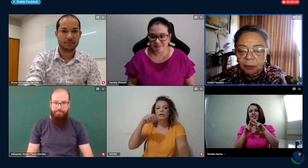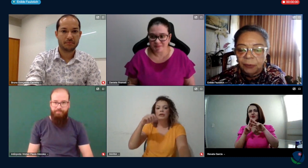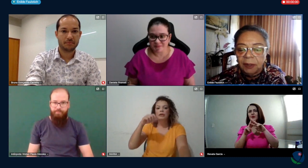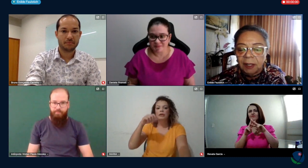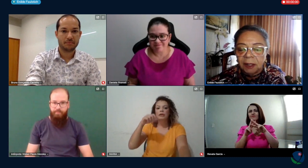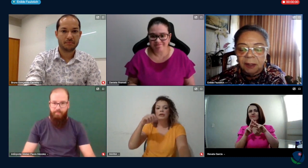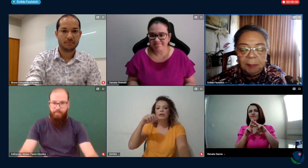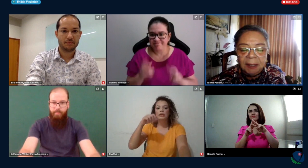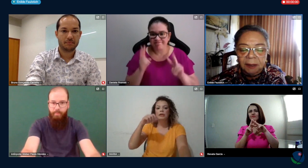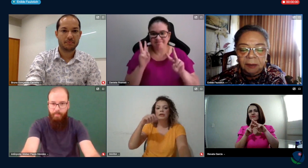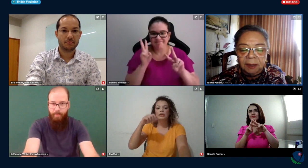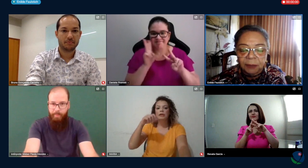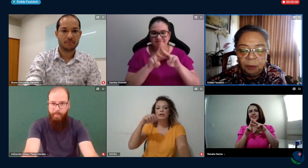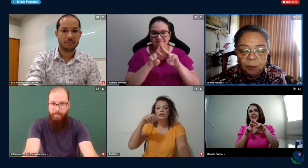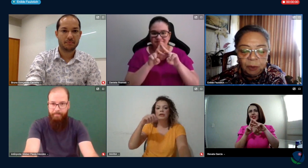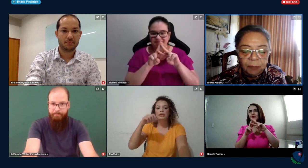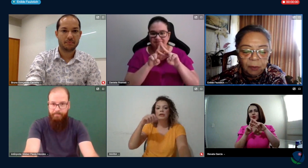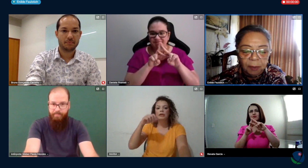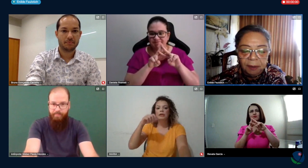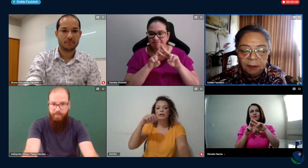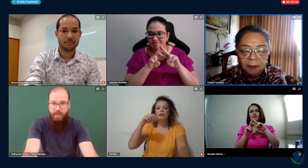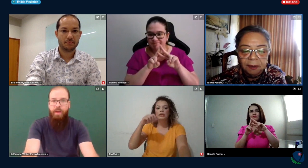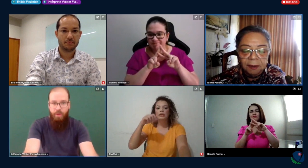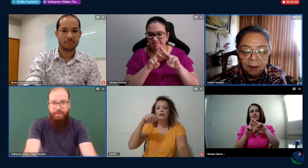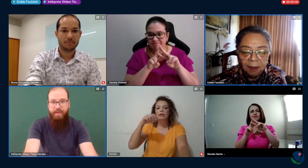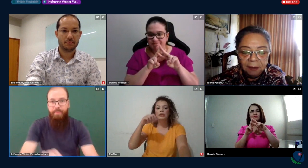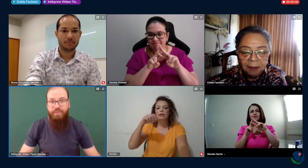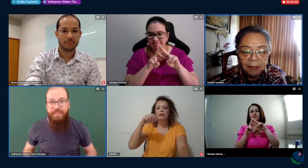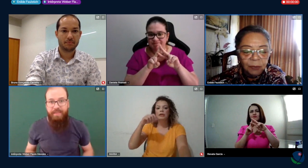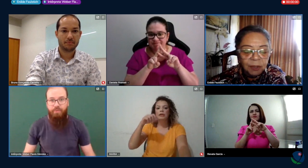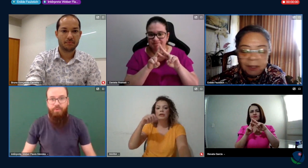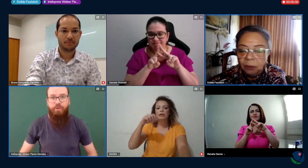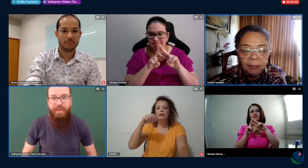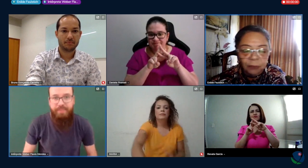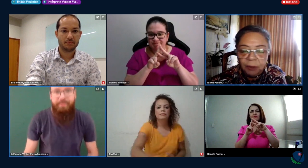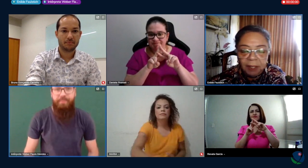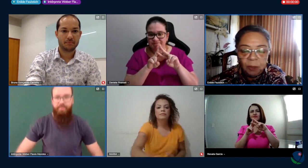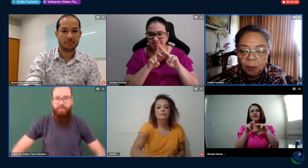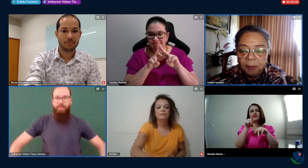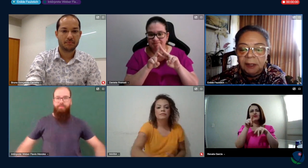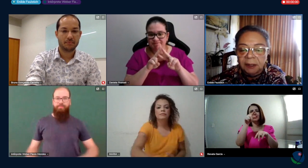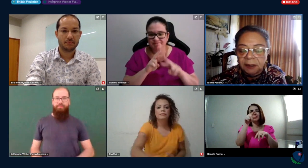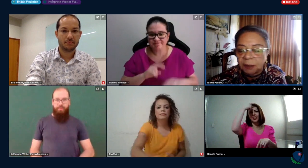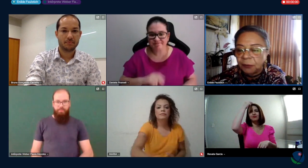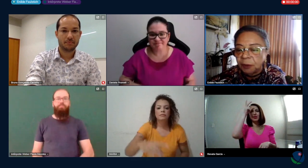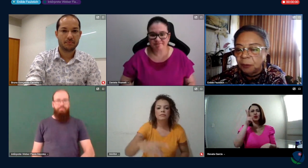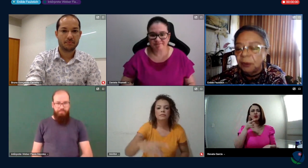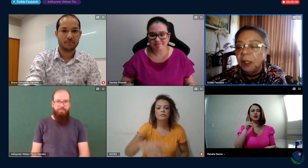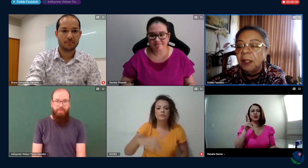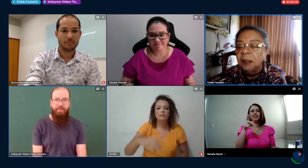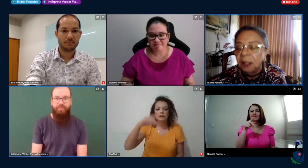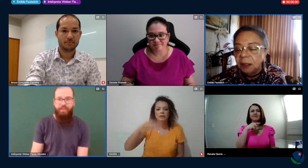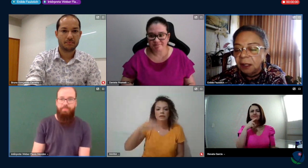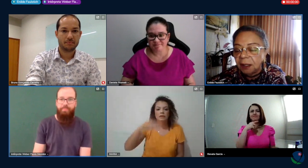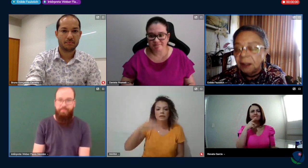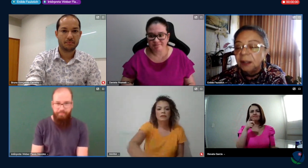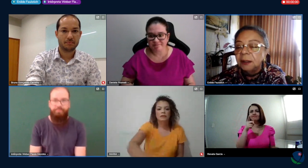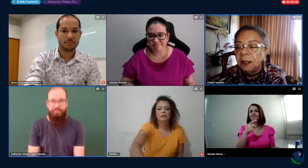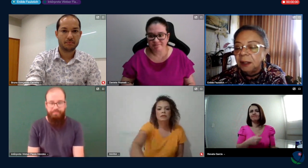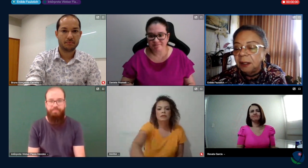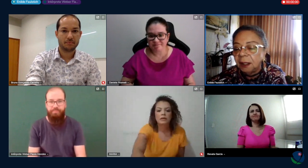interpretação dela. Estou vendo daqui que está parando, travando muito, viu, Weber? Ok, pode Mas fazer, você Bruno, não eu faço. travou nenhum momento, ela está travando muito.